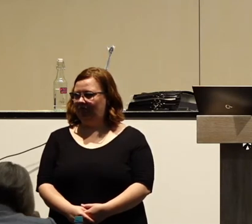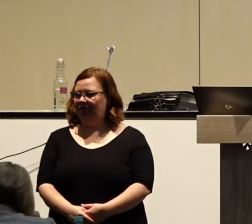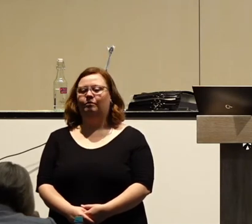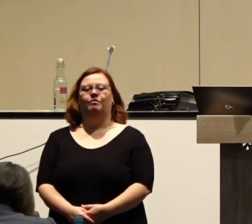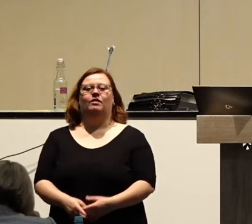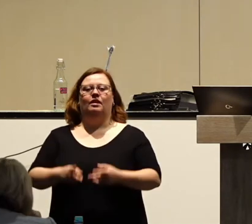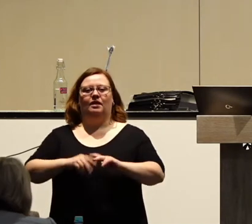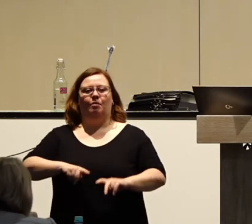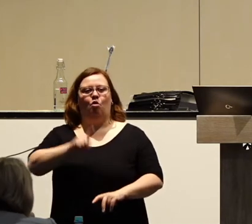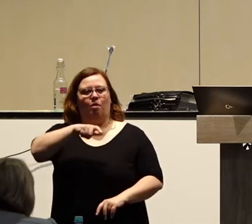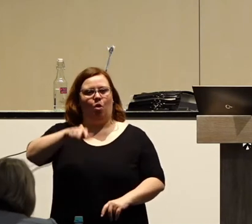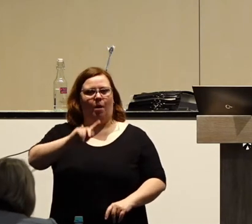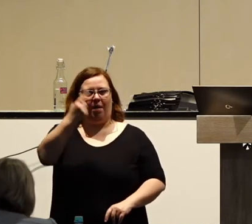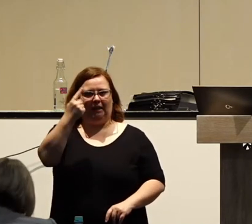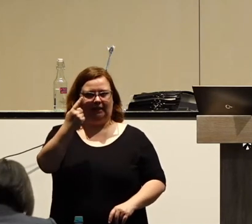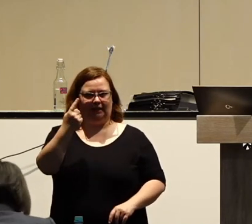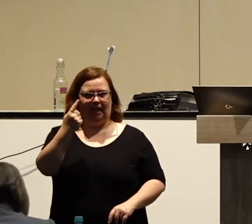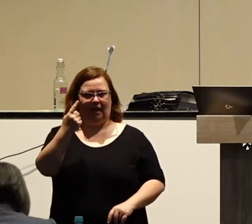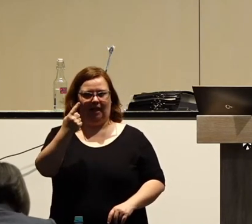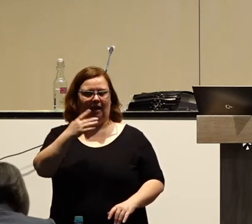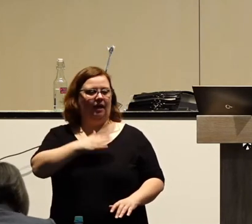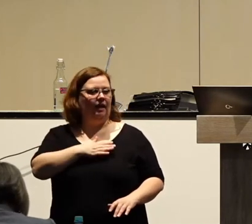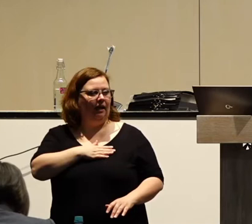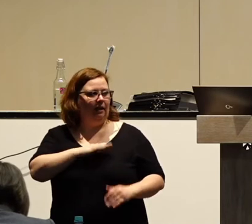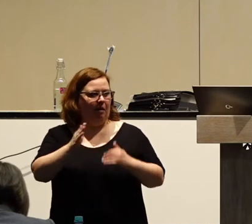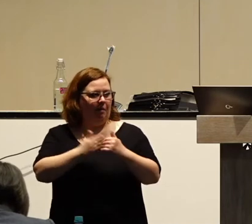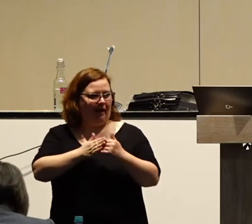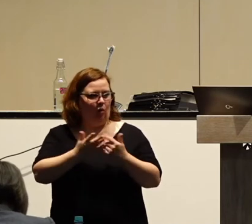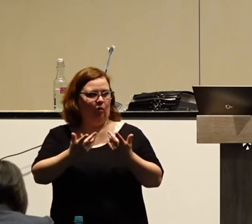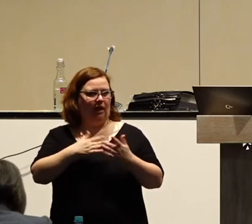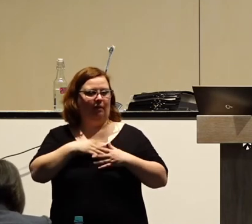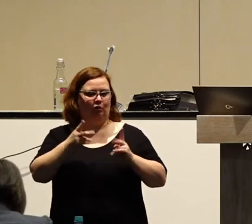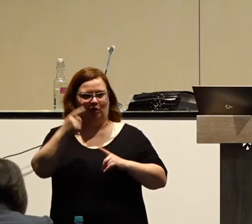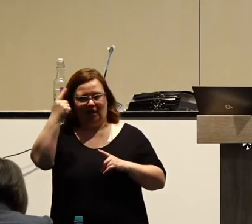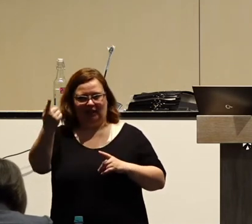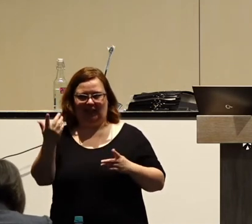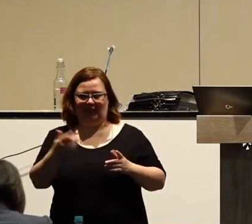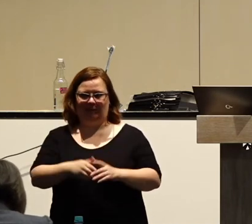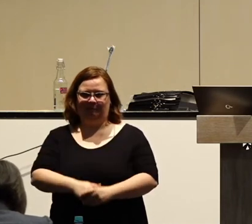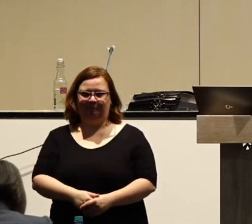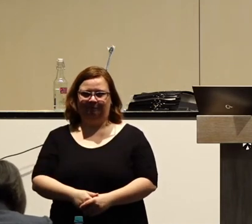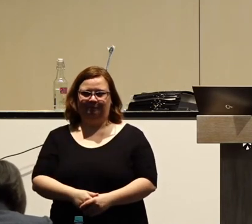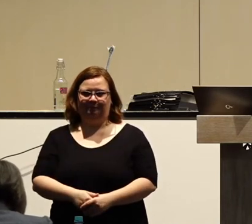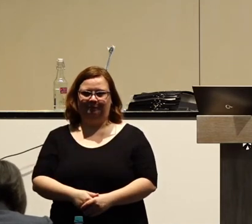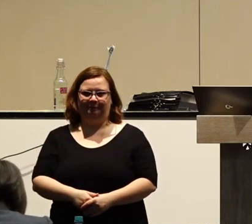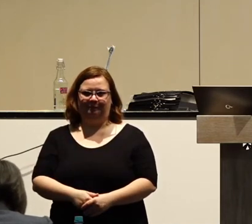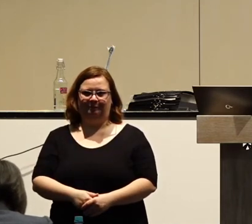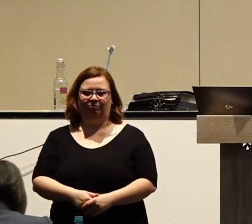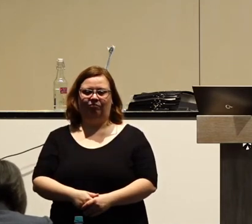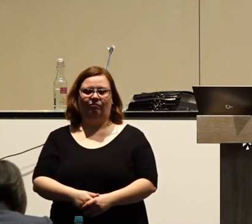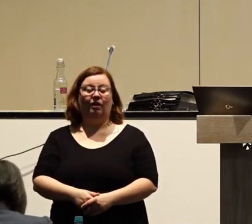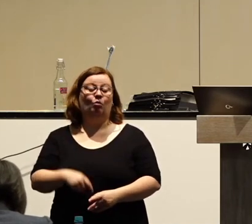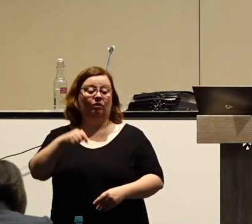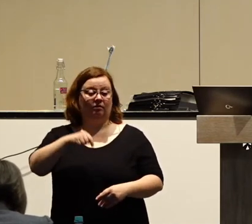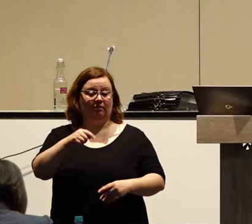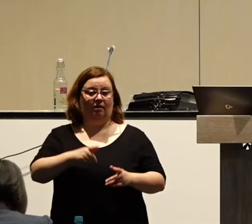Sehr geehrter Oberbürgermeister, werte Beigeordnete, liebe Stadträtinnen und Stadträte. Das Schlüsselwort